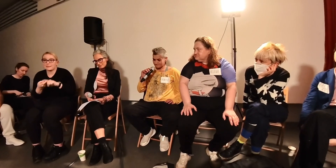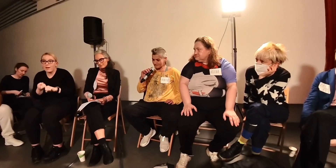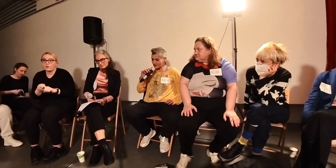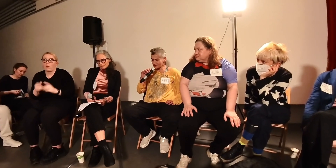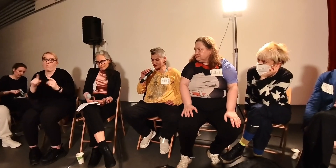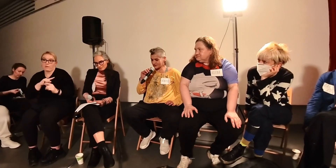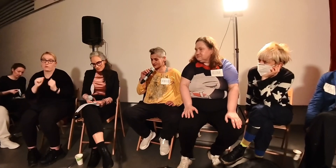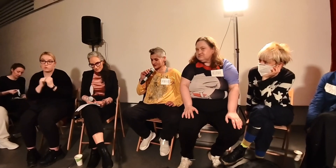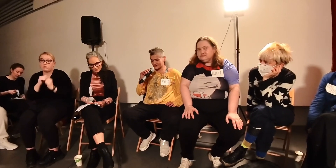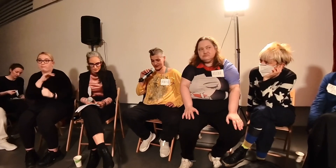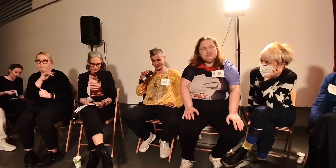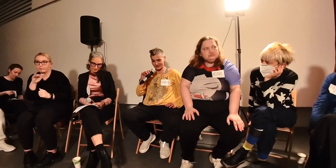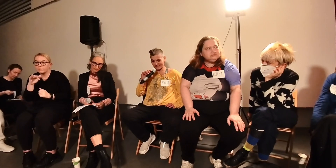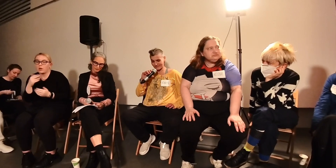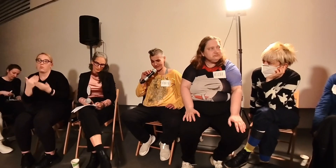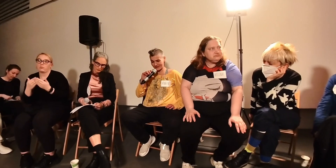možným,